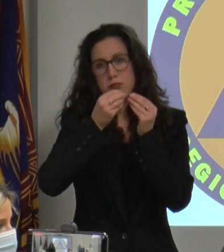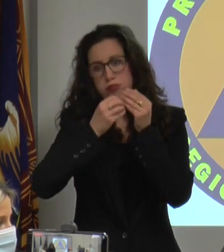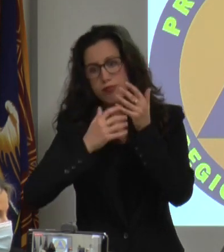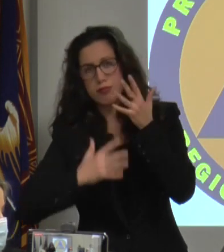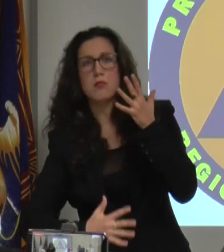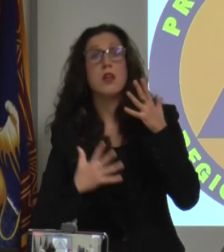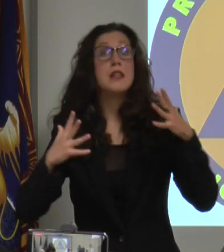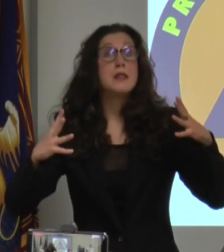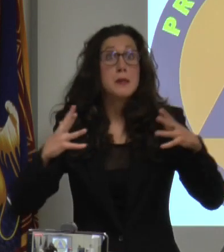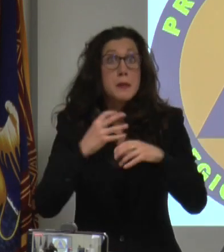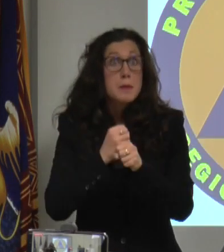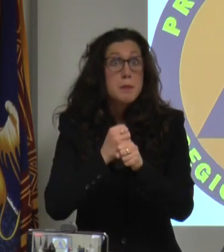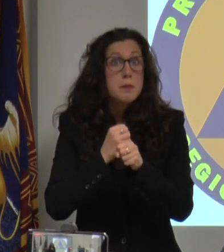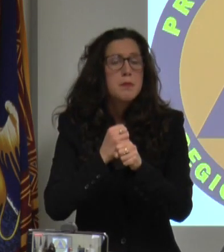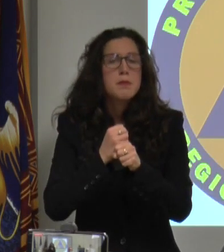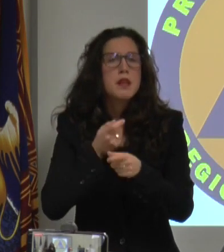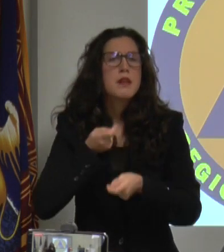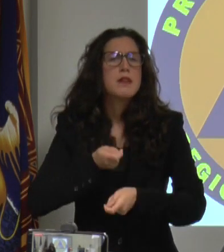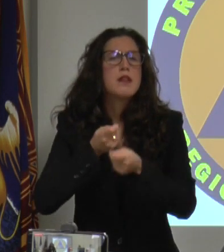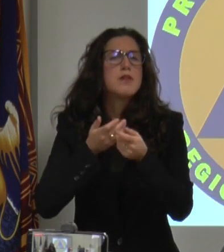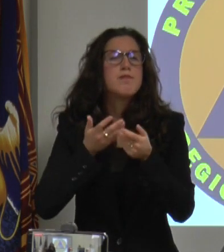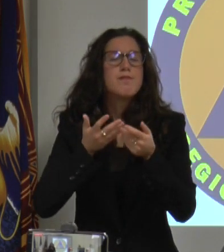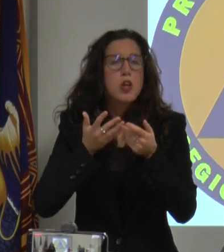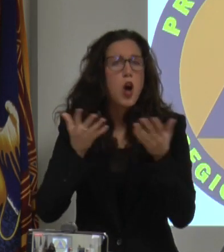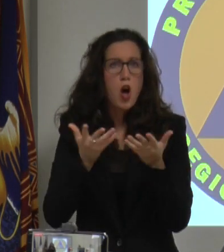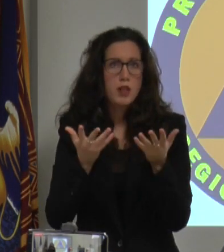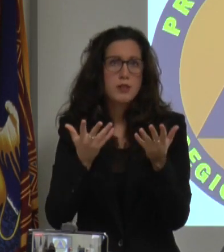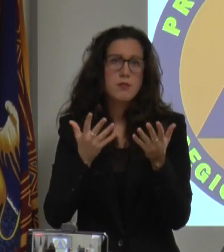questa ordinanza invita a non andare a creare assembramenti